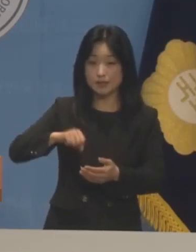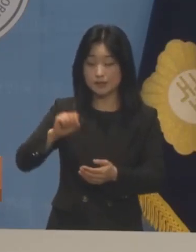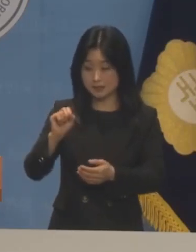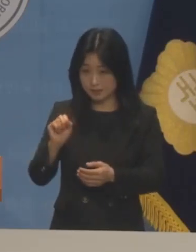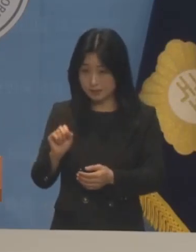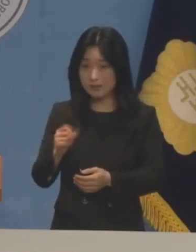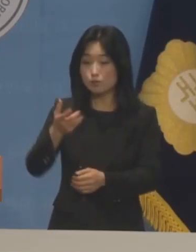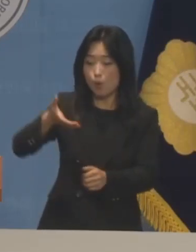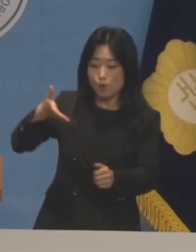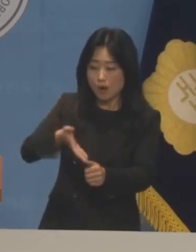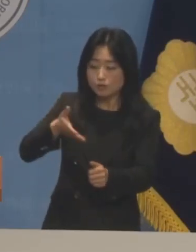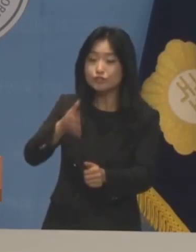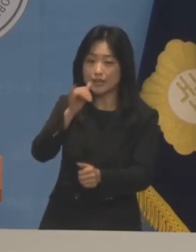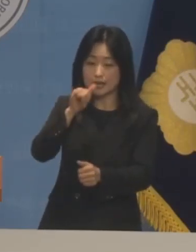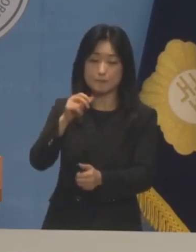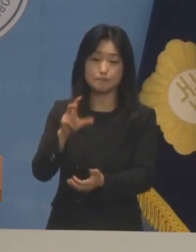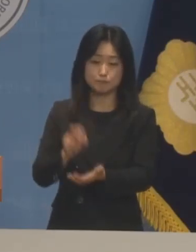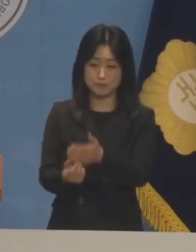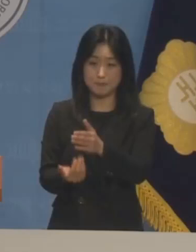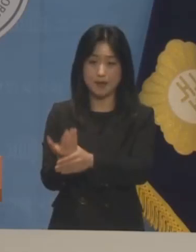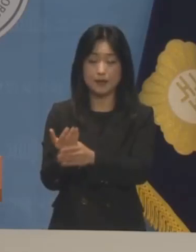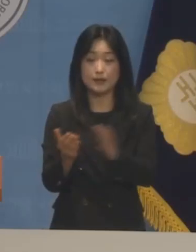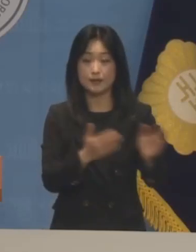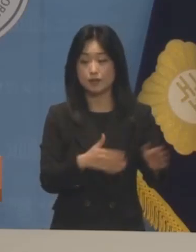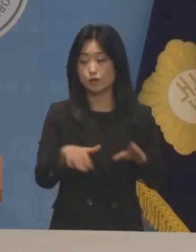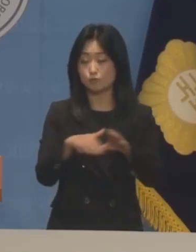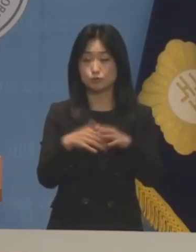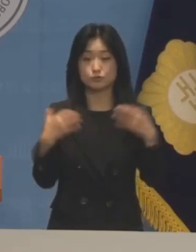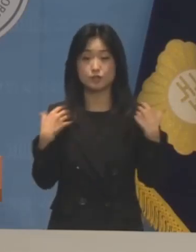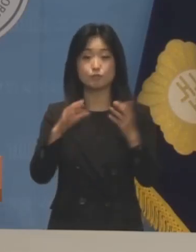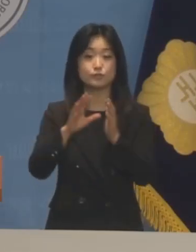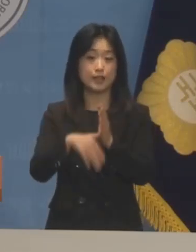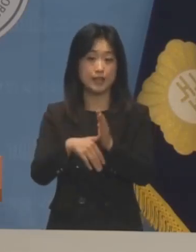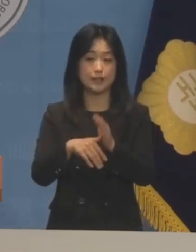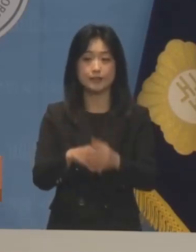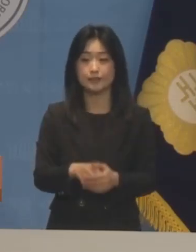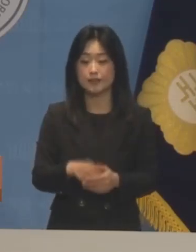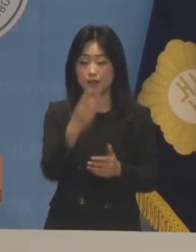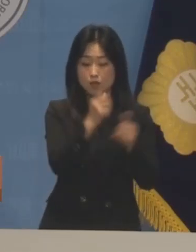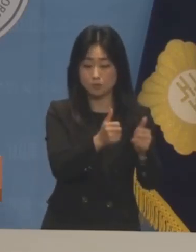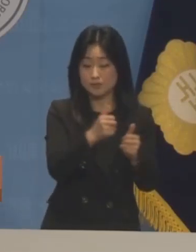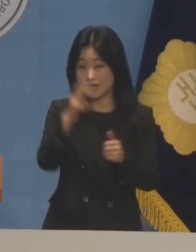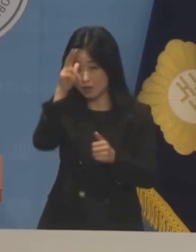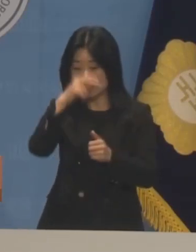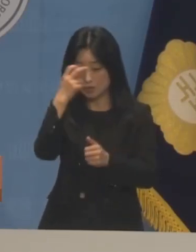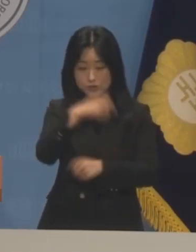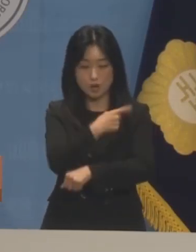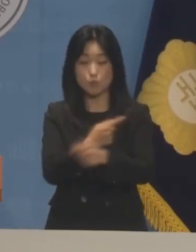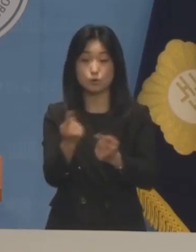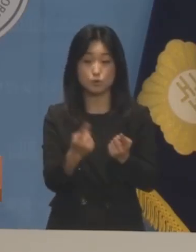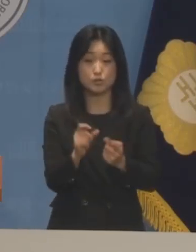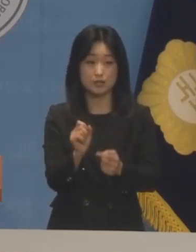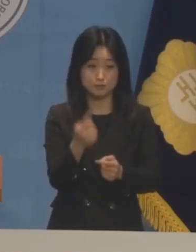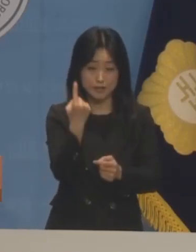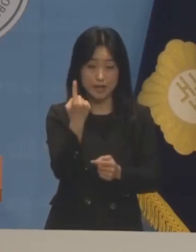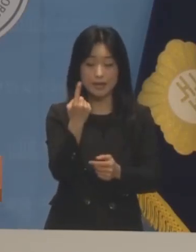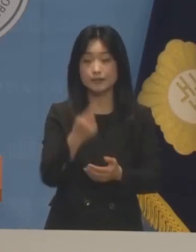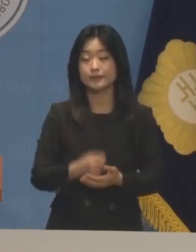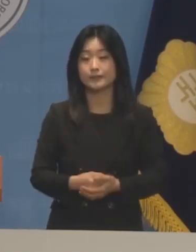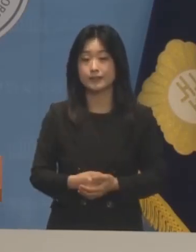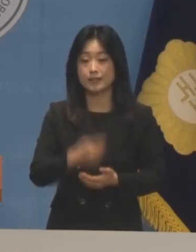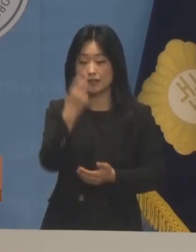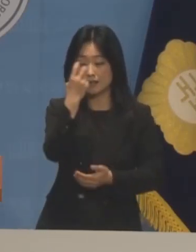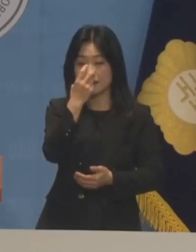있습니다. 문재인 정부 말기인 2022년 5월에 검경 수사권 조정으로 인해 검찰청법과 형사소송법